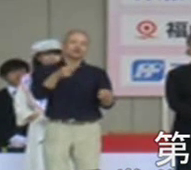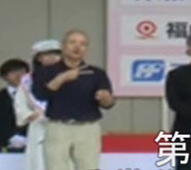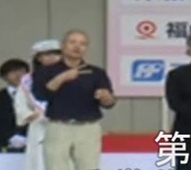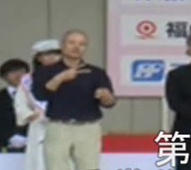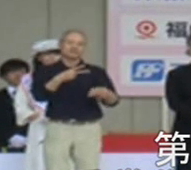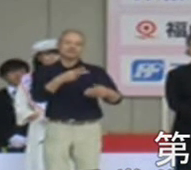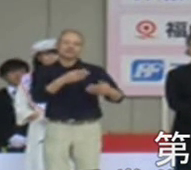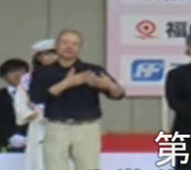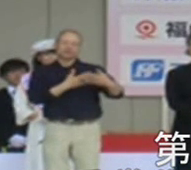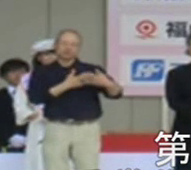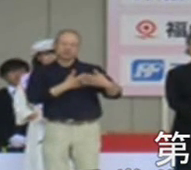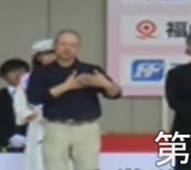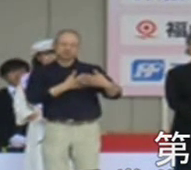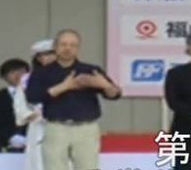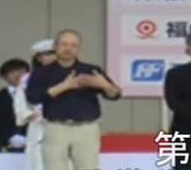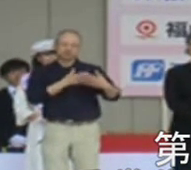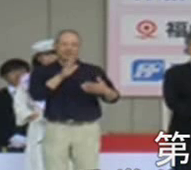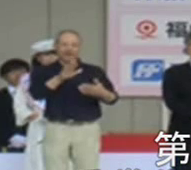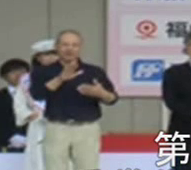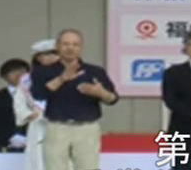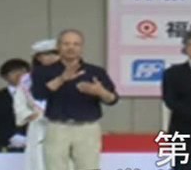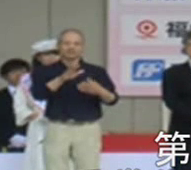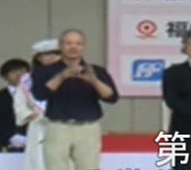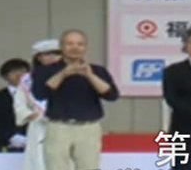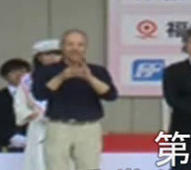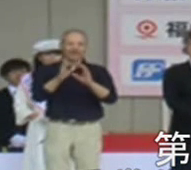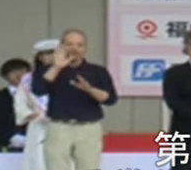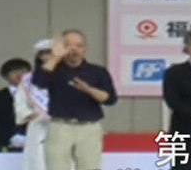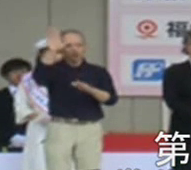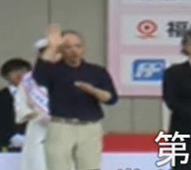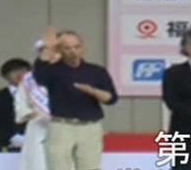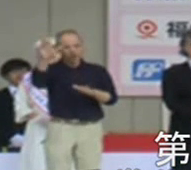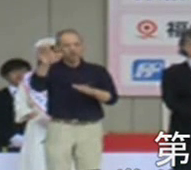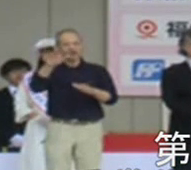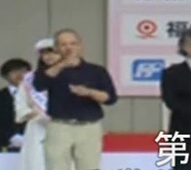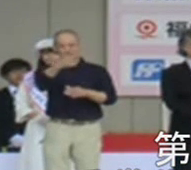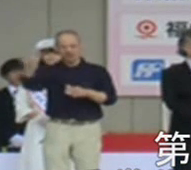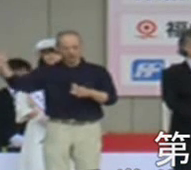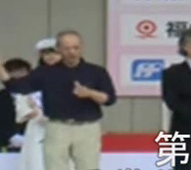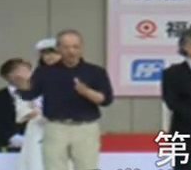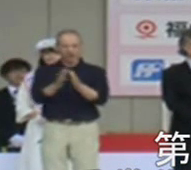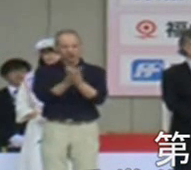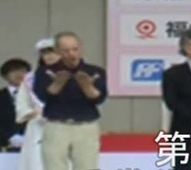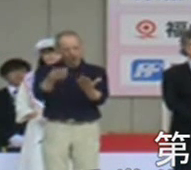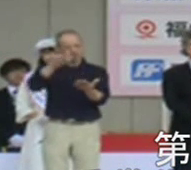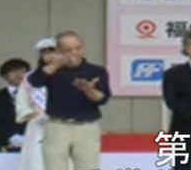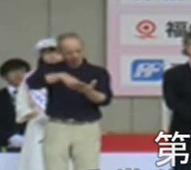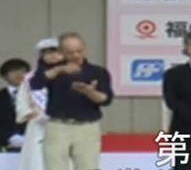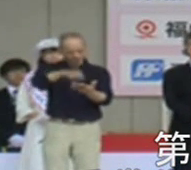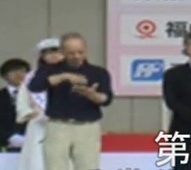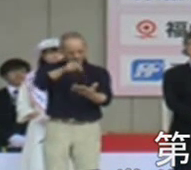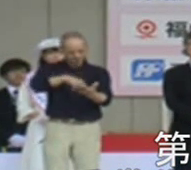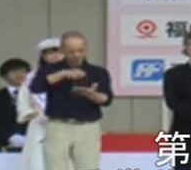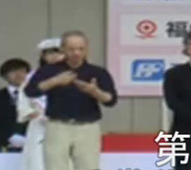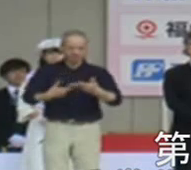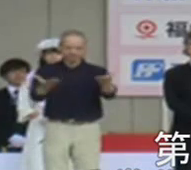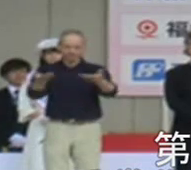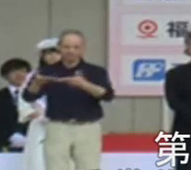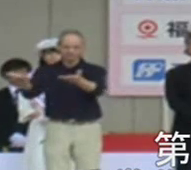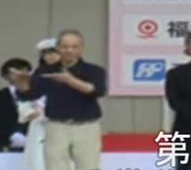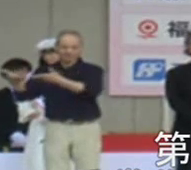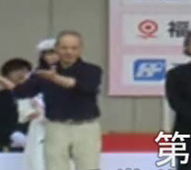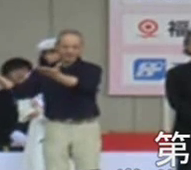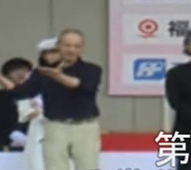まあ、今後面白い作品をたくさん書いて、できる限り皆さん、多くの方に読んでいただいて、それ